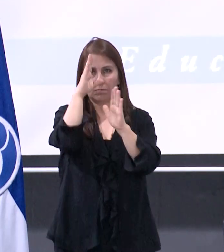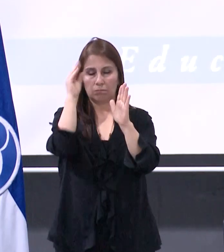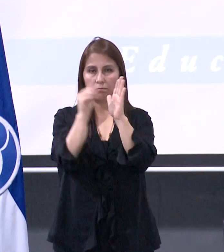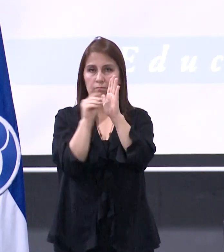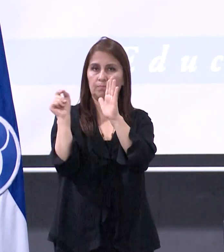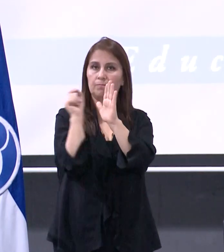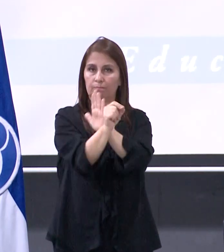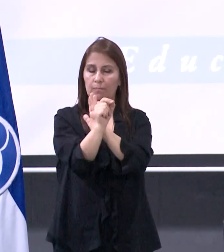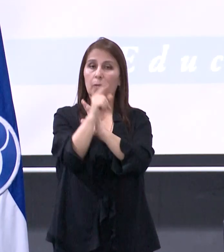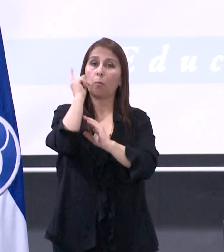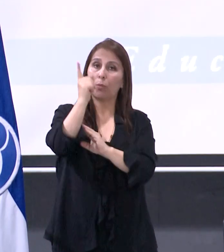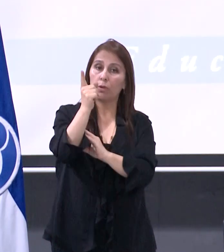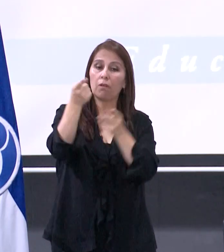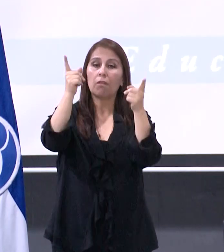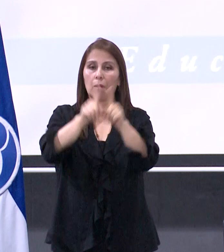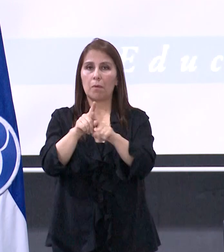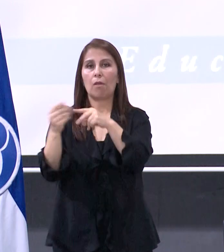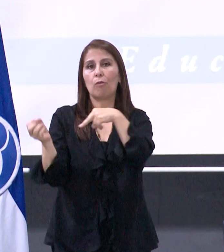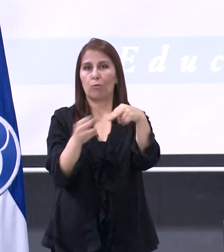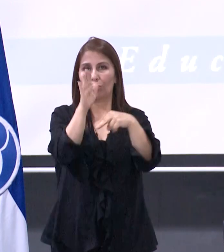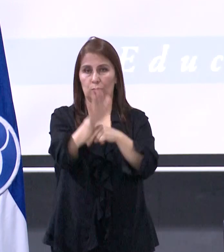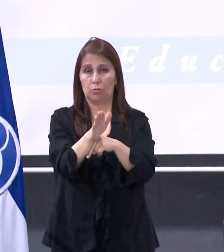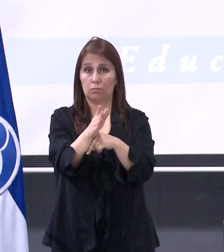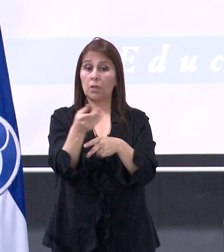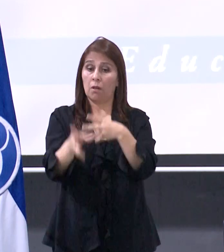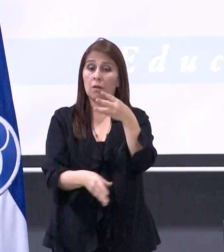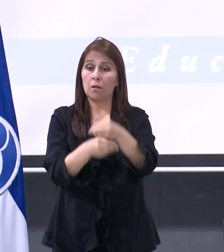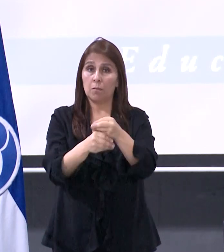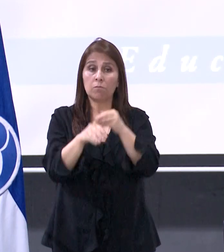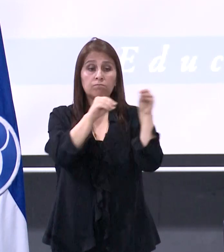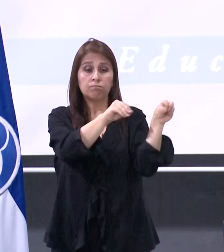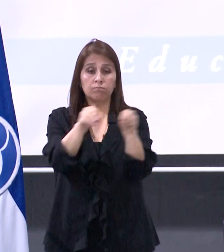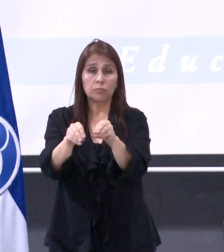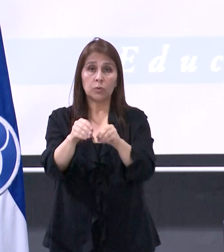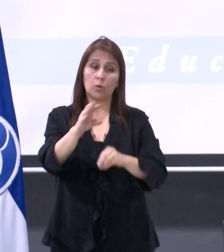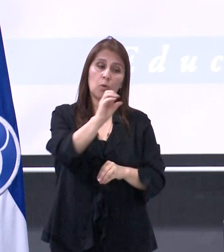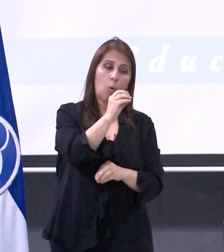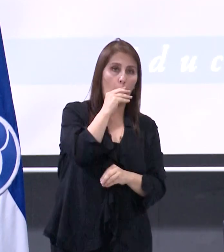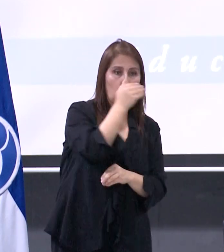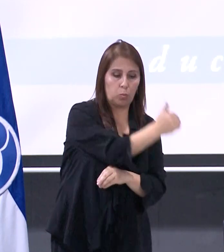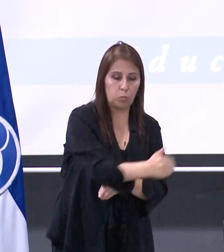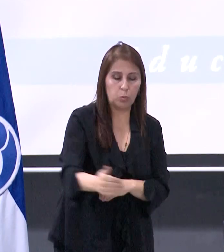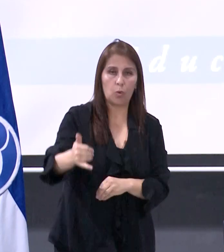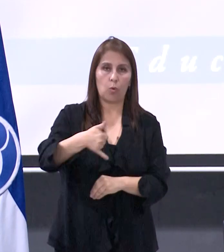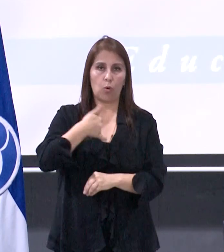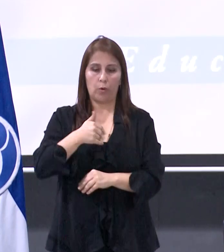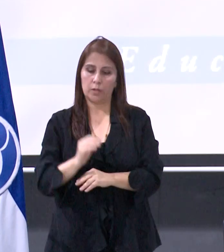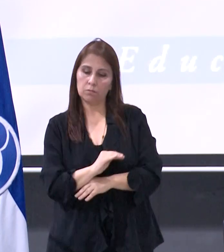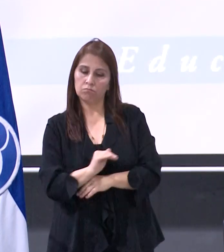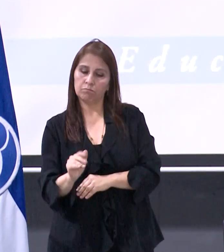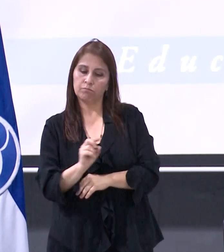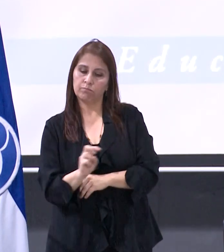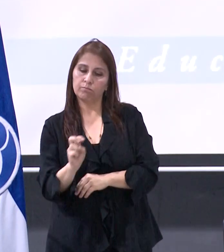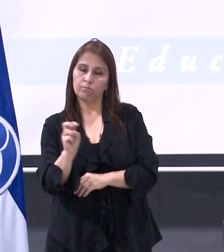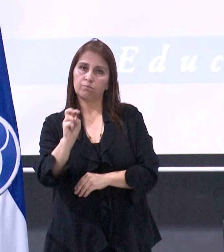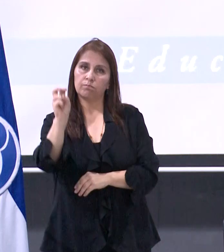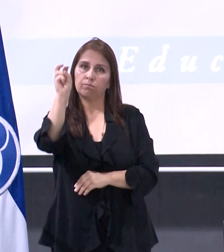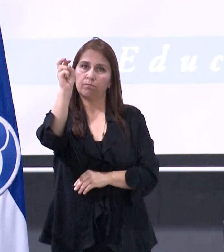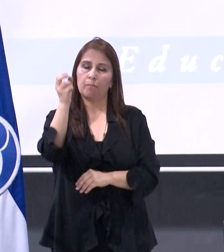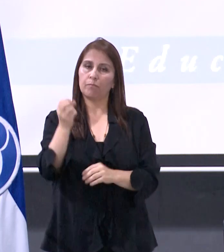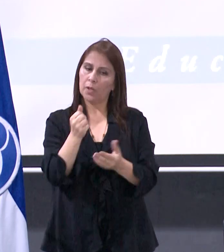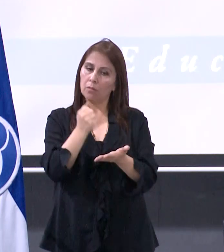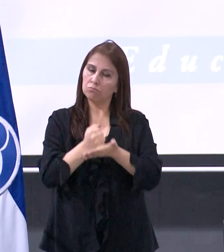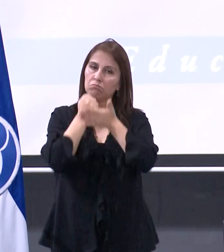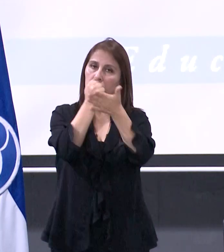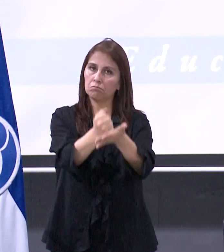políticas educativas impactando a su vez la formación de niños y jóvenes de los distintos niveles educativos contribuyendo de manera importante con la transformación